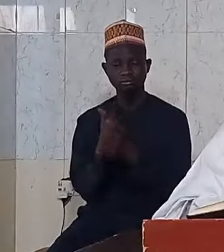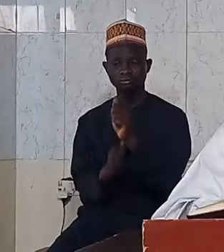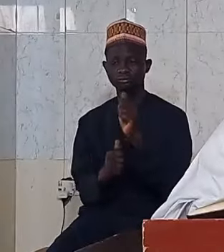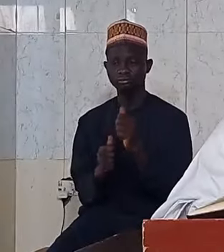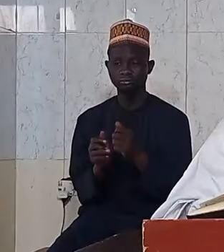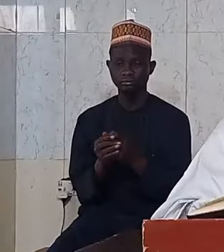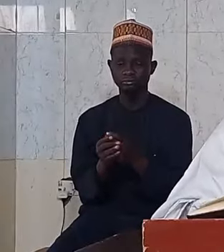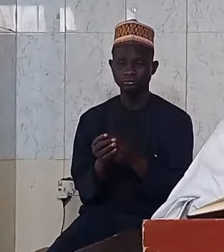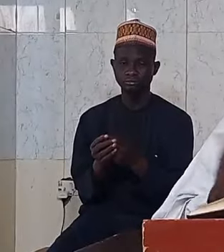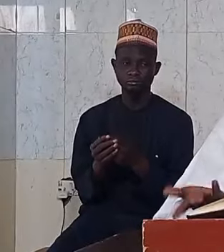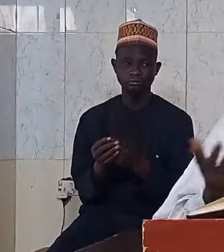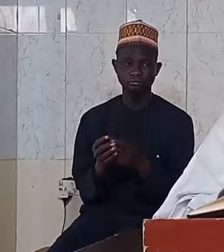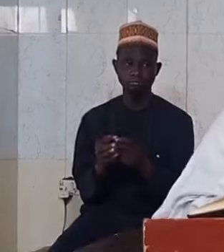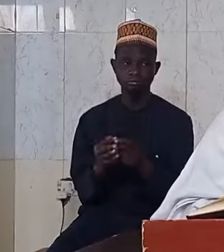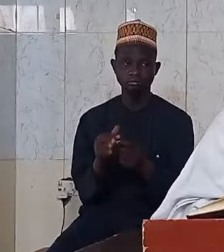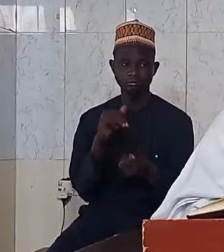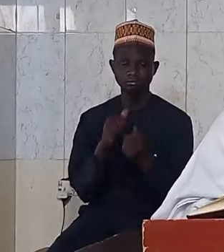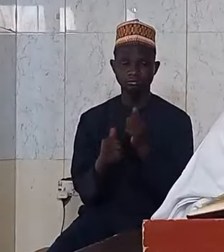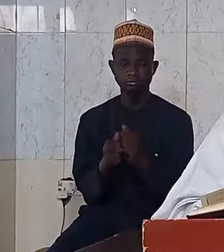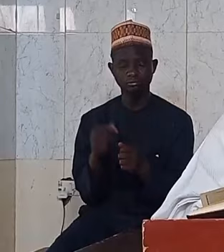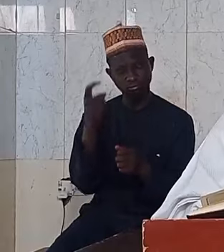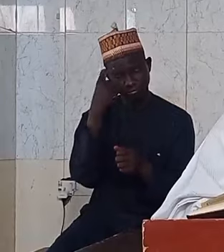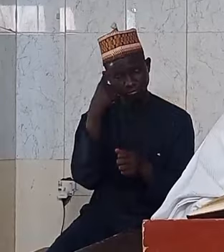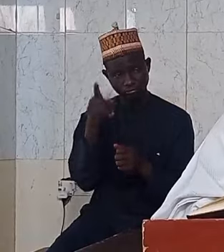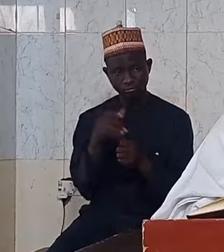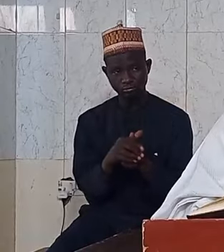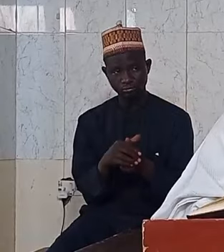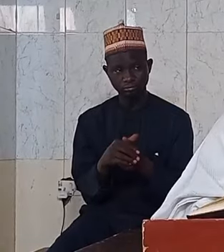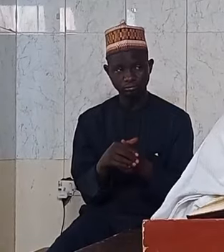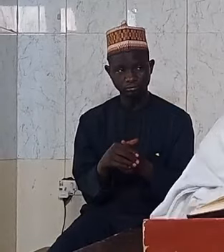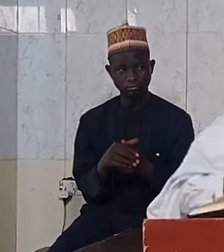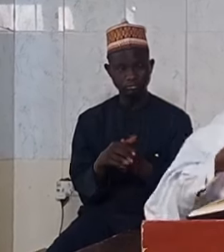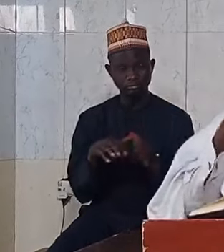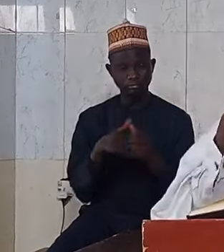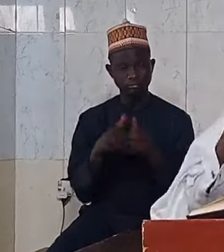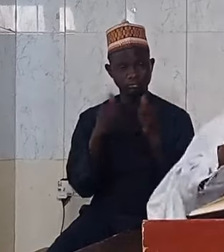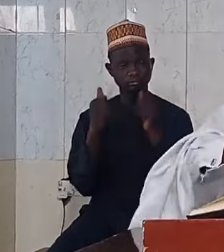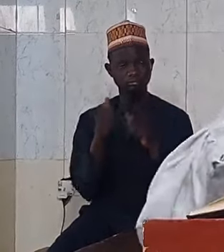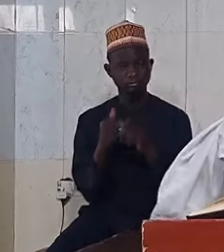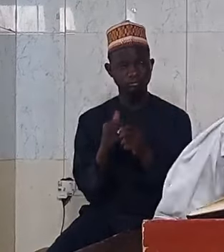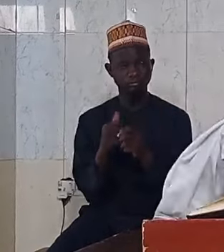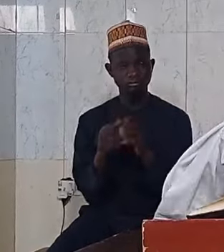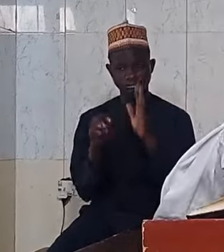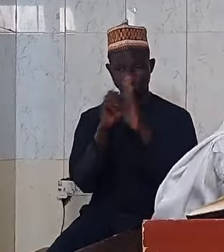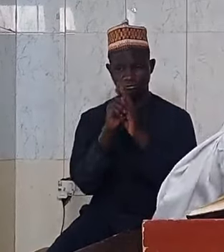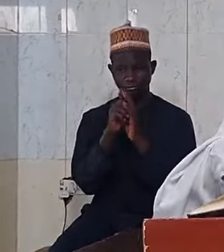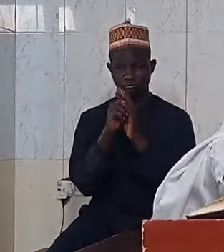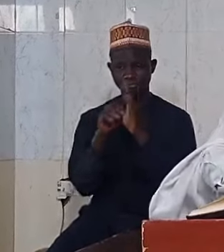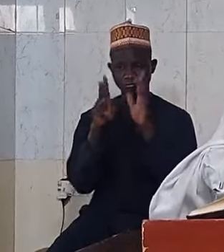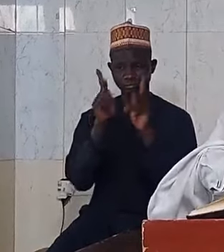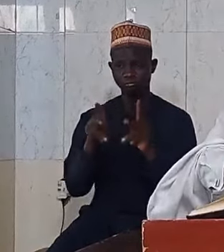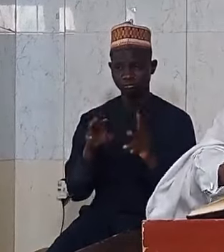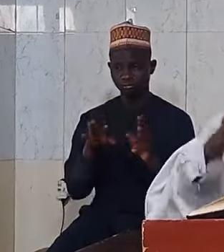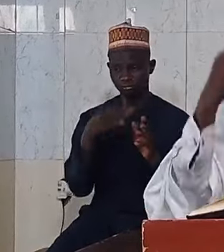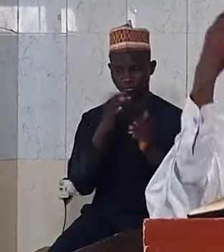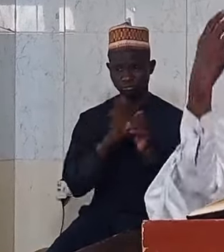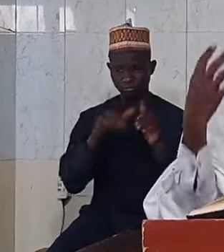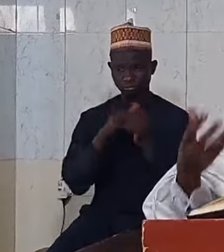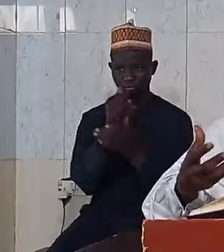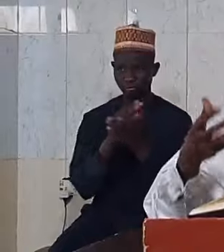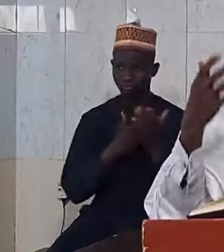hanya ai ba sai a ce baka da hankali to yaya uban wannan fa misali ne na dan adam din to